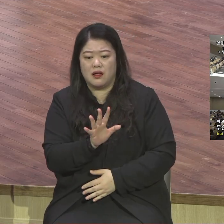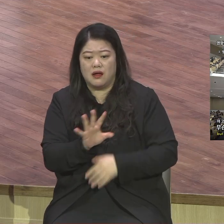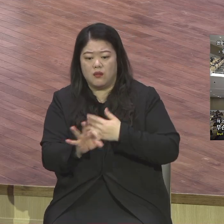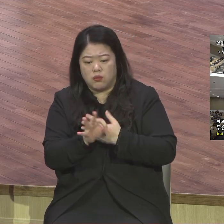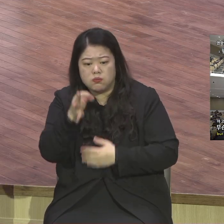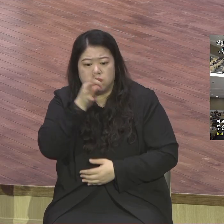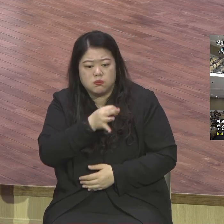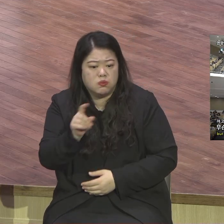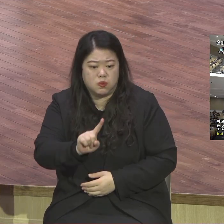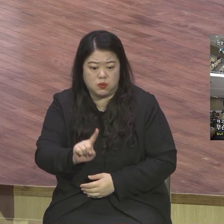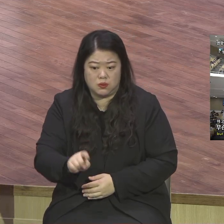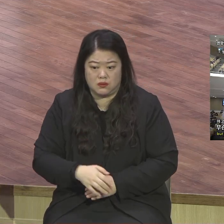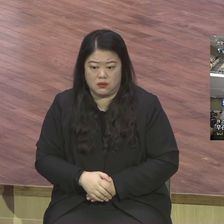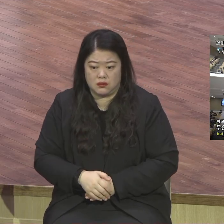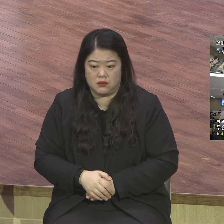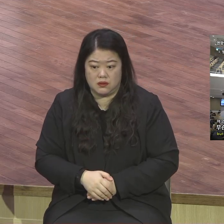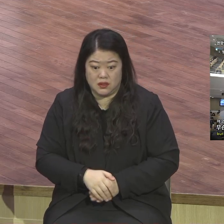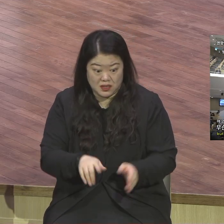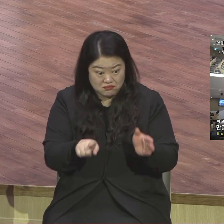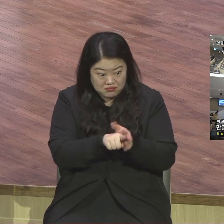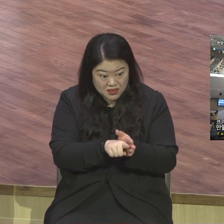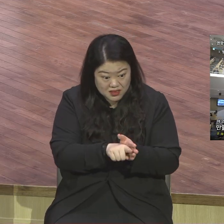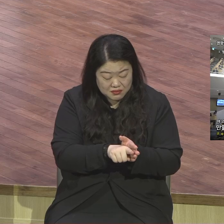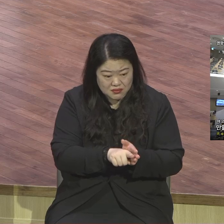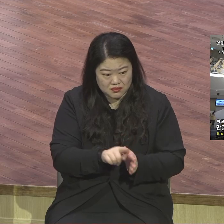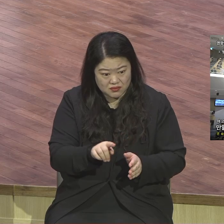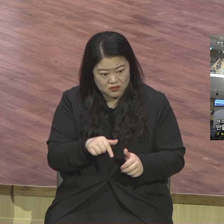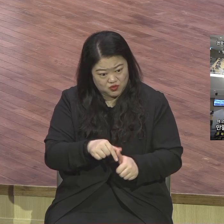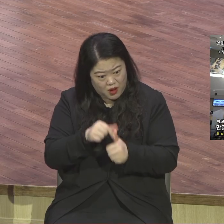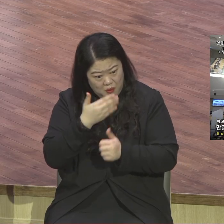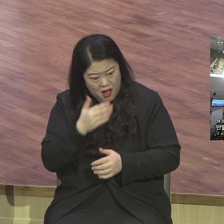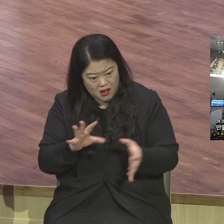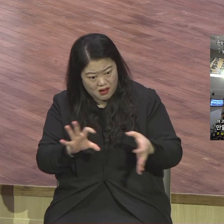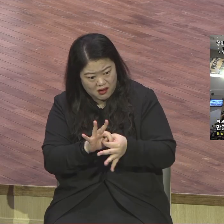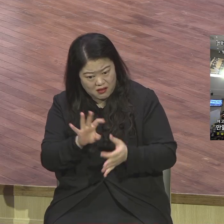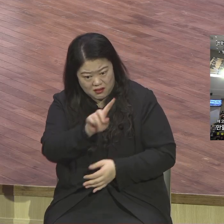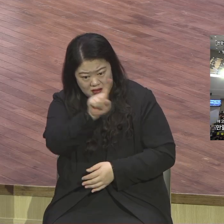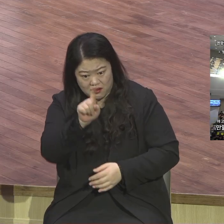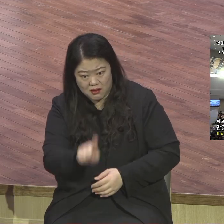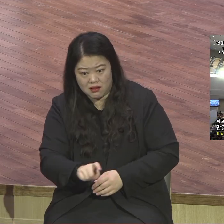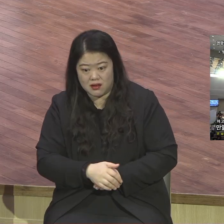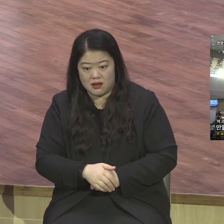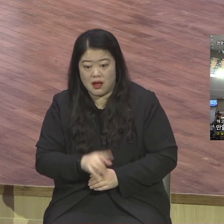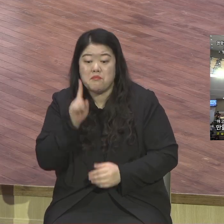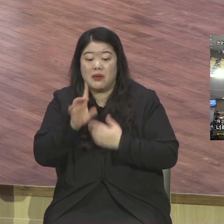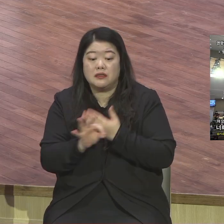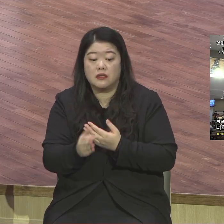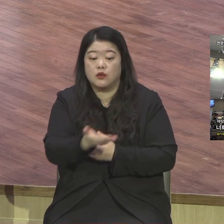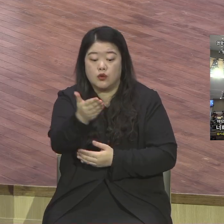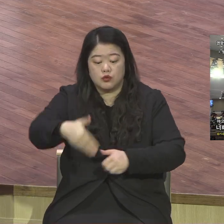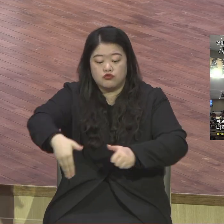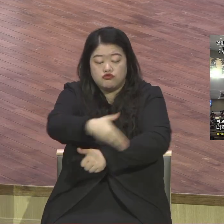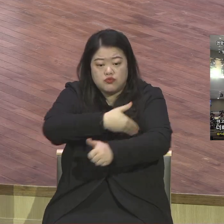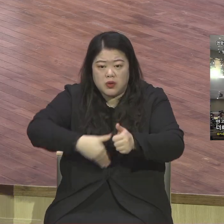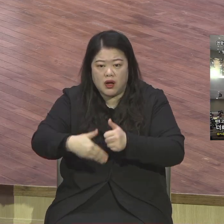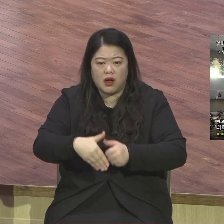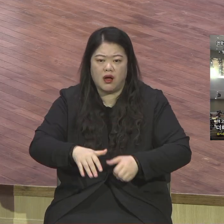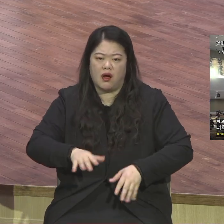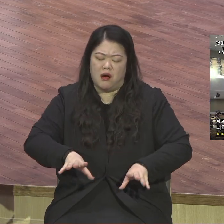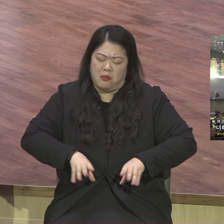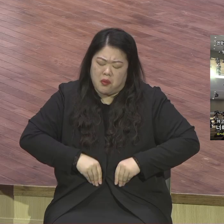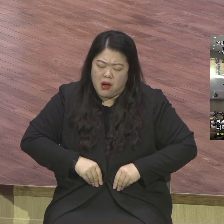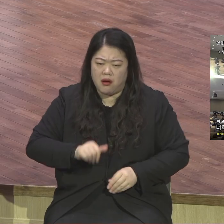유익이 있으리요? 그 믿음이 능히 자기를 구원하겠느냐? 만일 형제나 자매가 헐벗고 일용할 양식이 없는데 너희